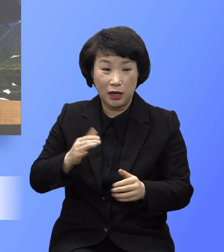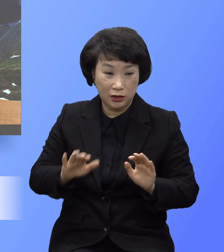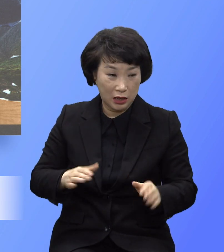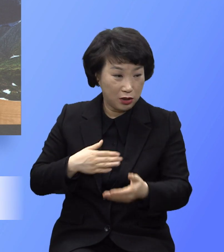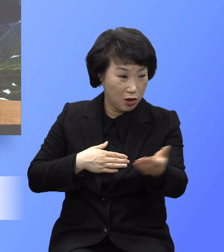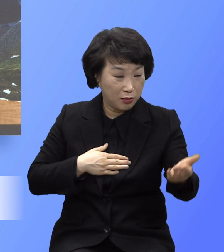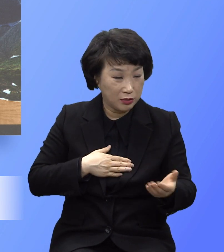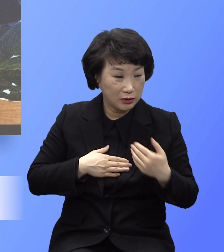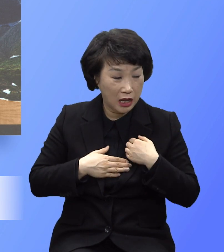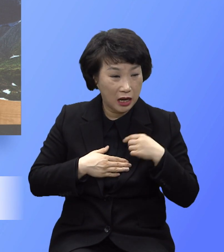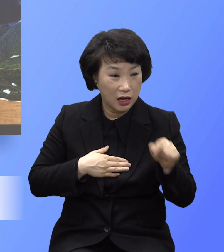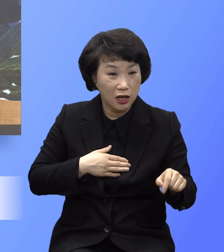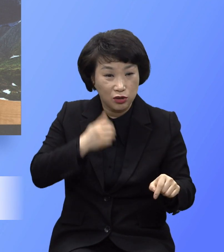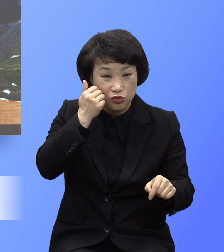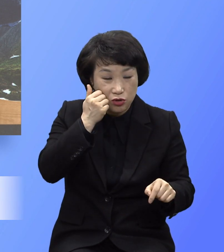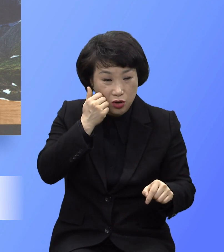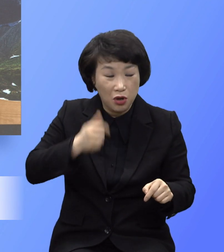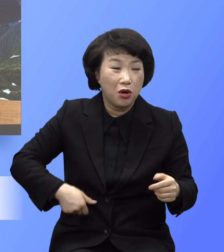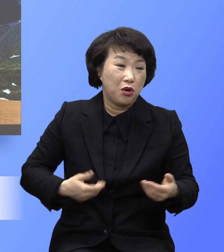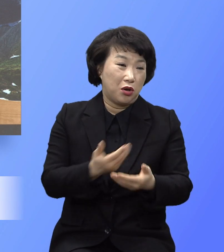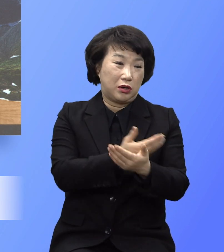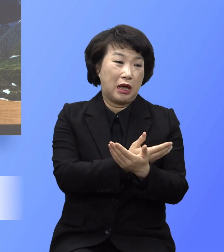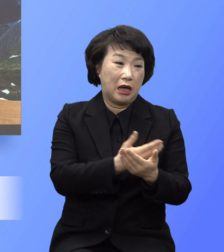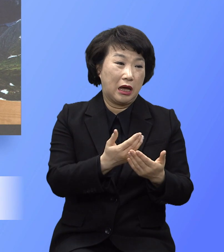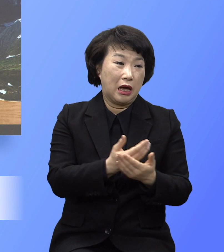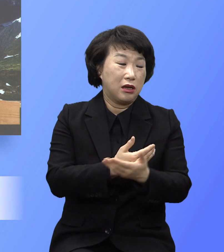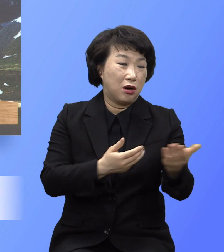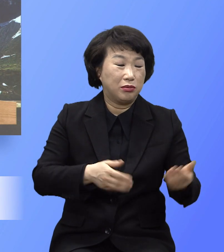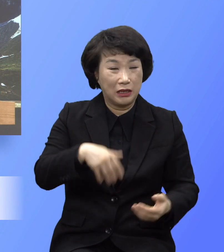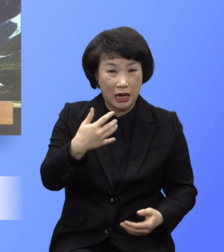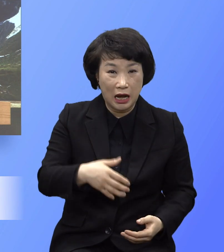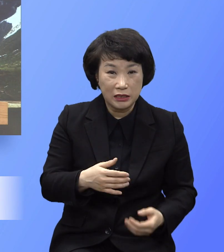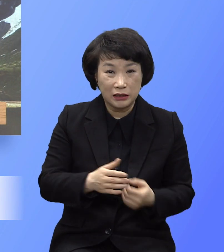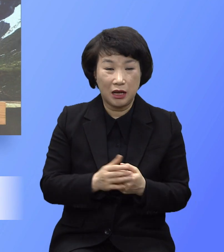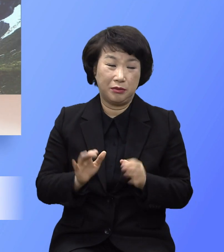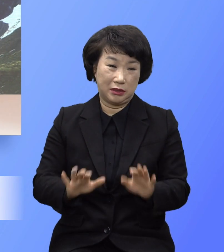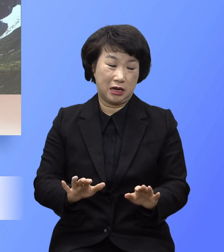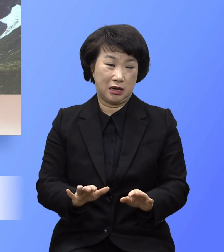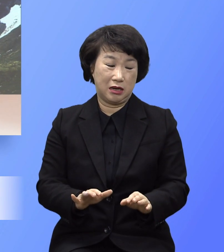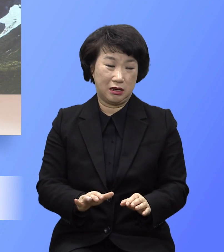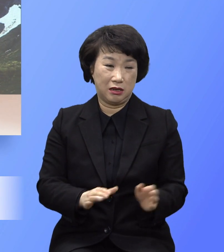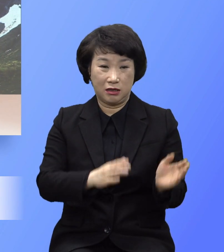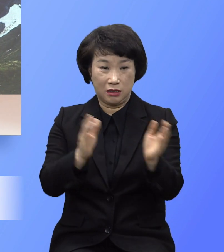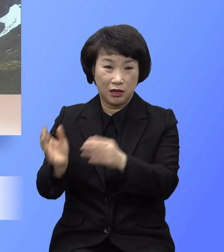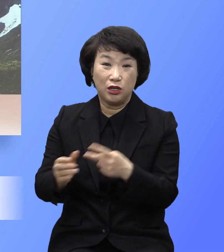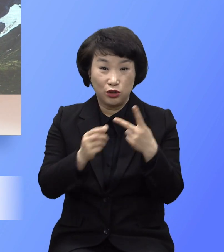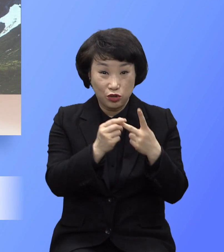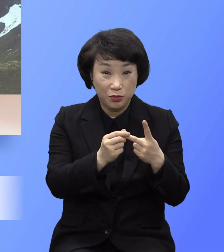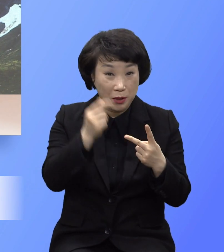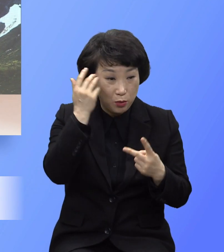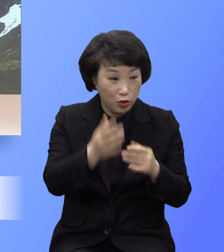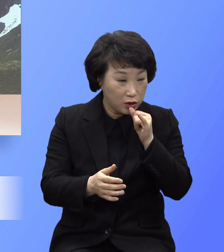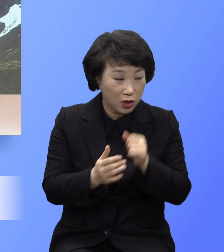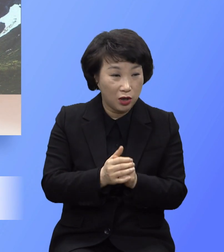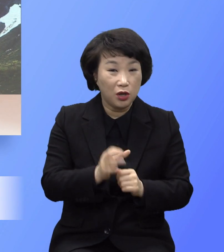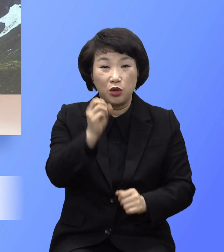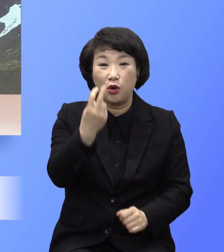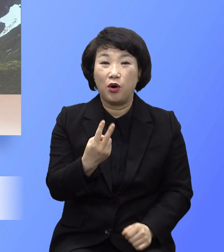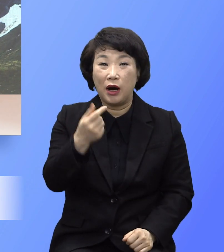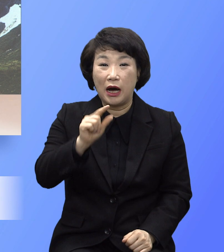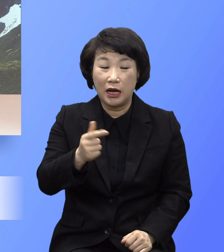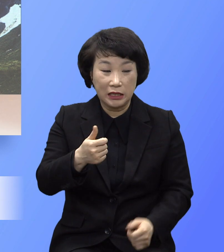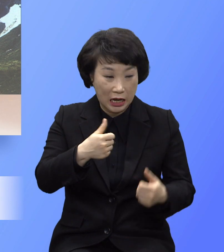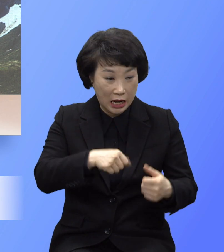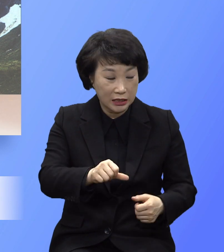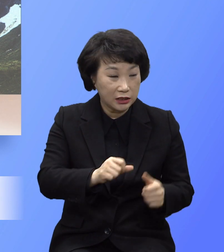아직도 당신에게 그만큼 회개가 이루어지지 못했기 때문에 두 번째 묻습니다. 요한의 아들 시몬아, 네가